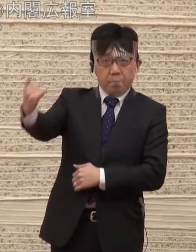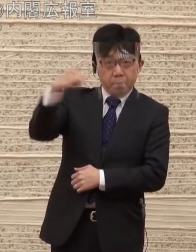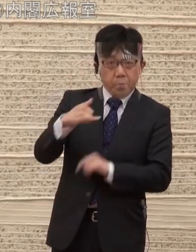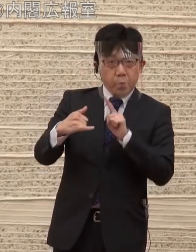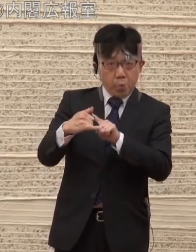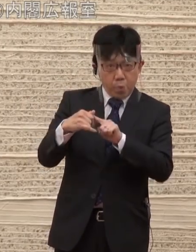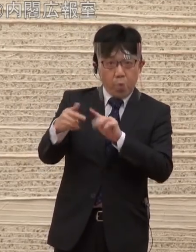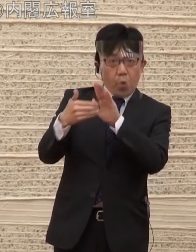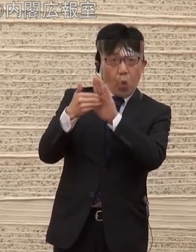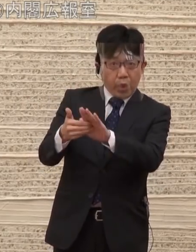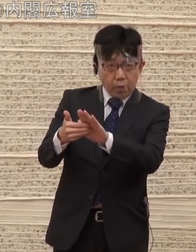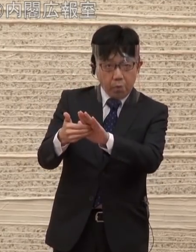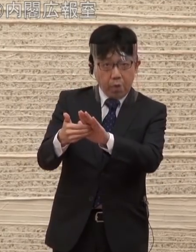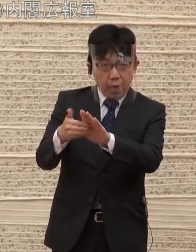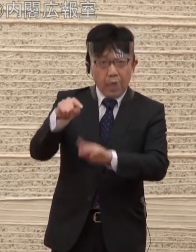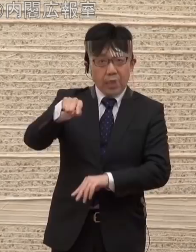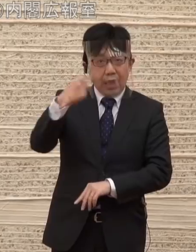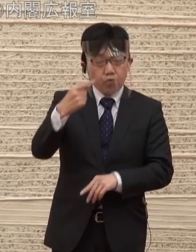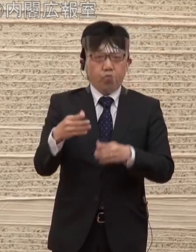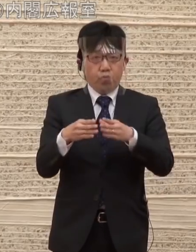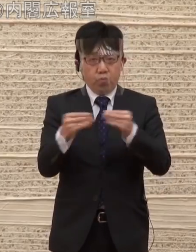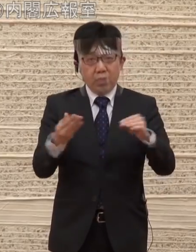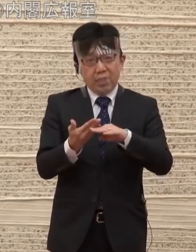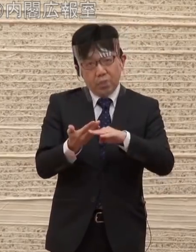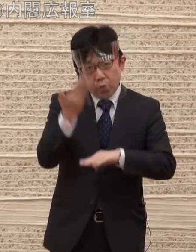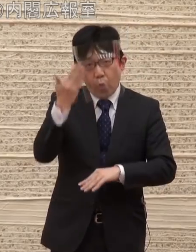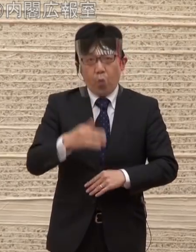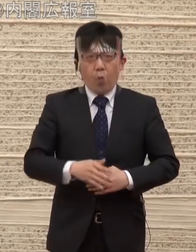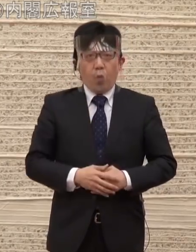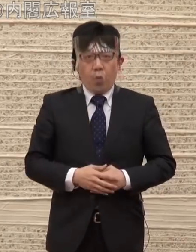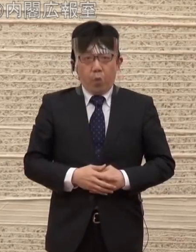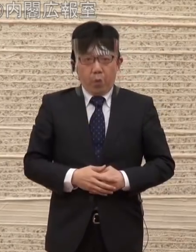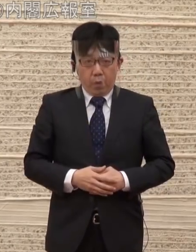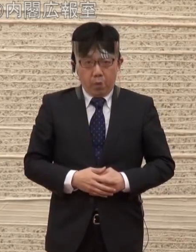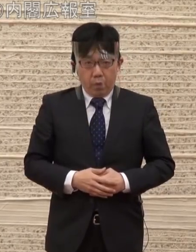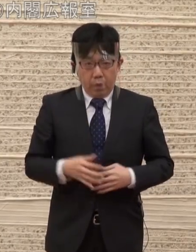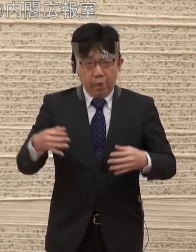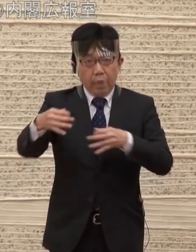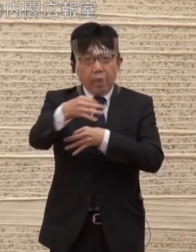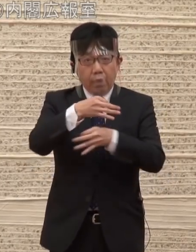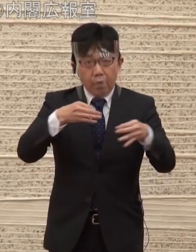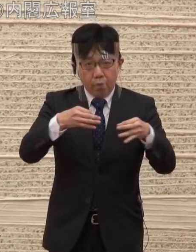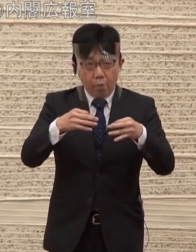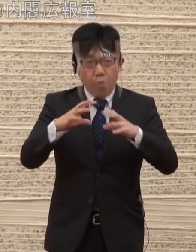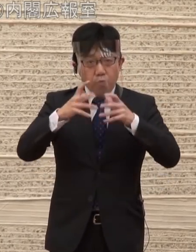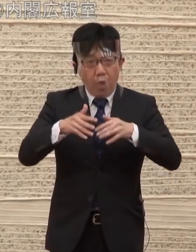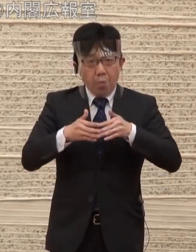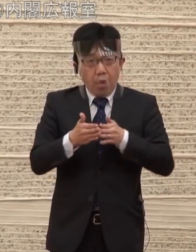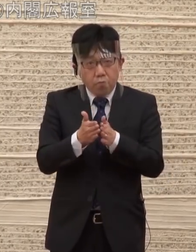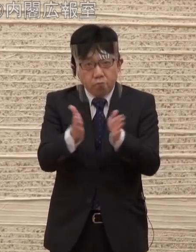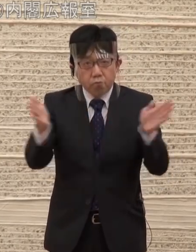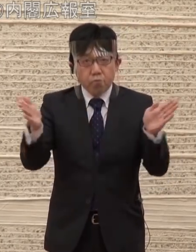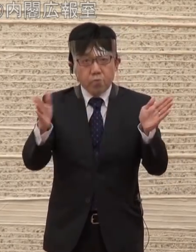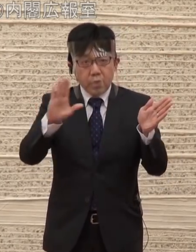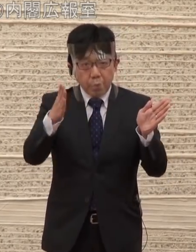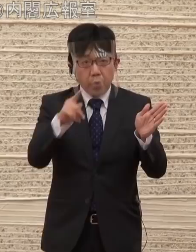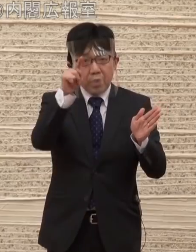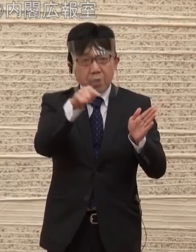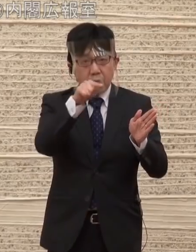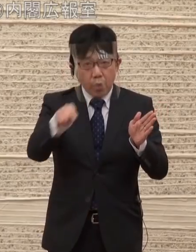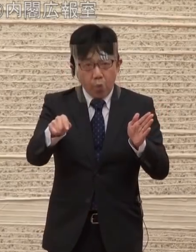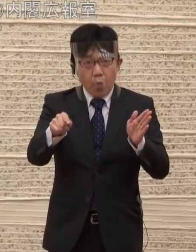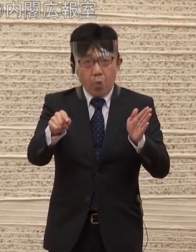借家国を効力ととなります経営者のグローバル化が進んだ現代で人の動きが止まることは